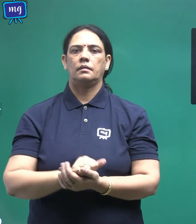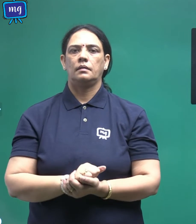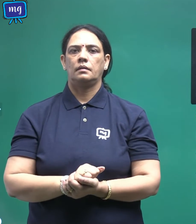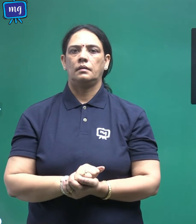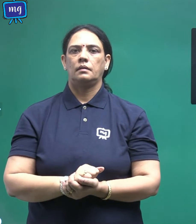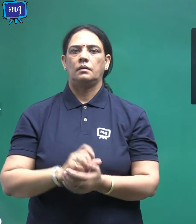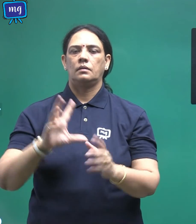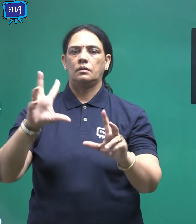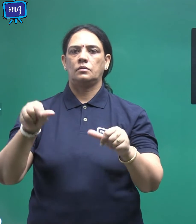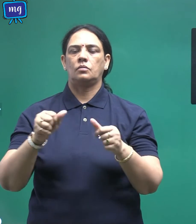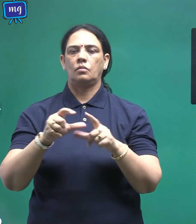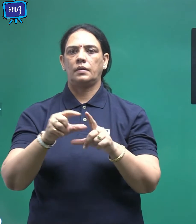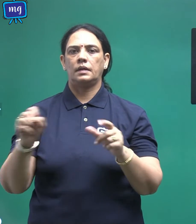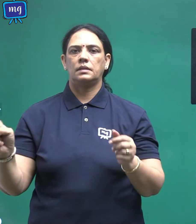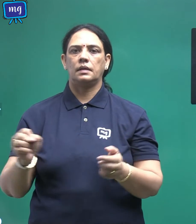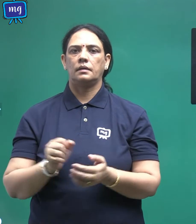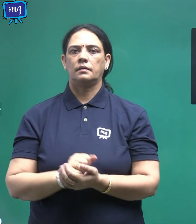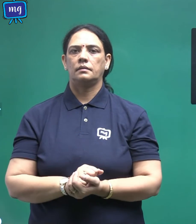ज्ञात कीजिए